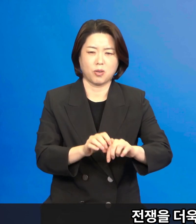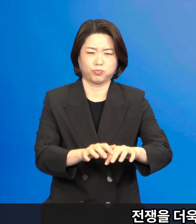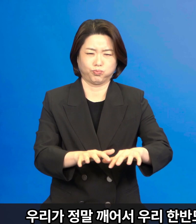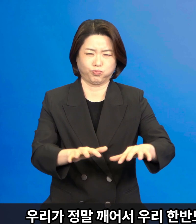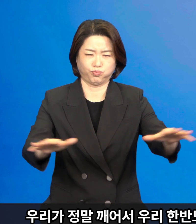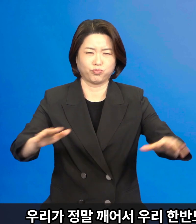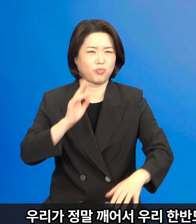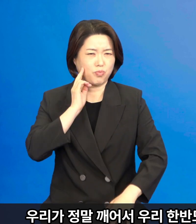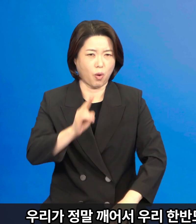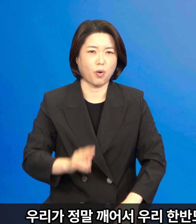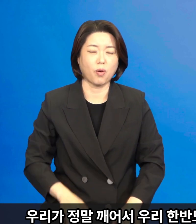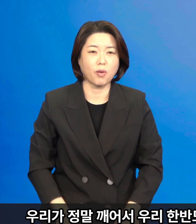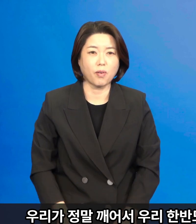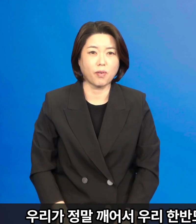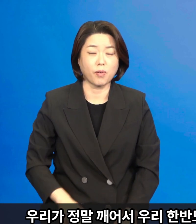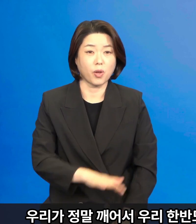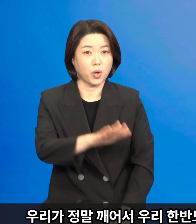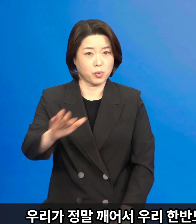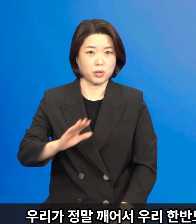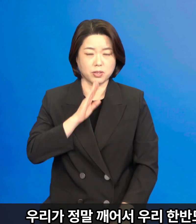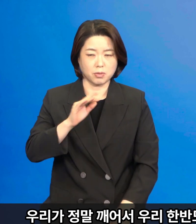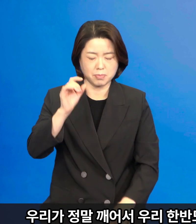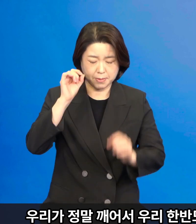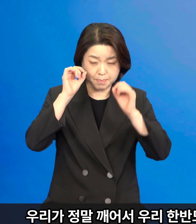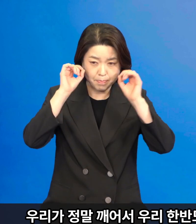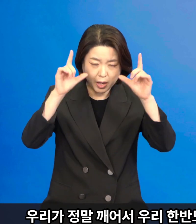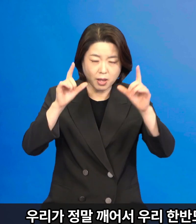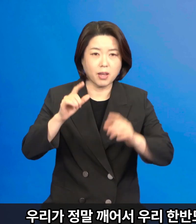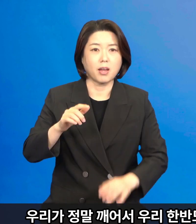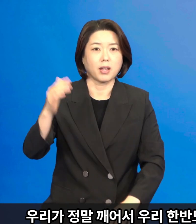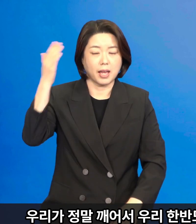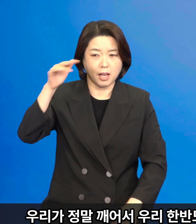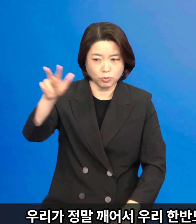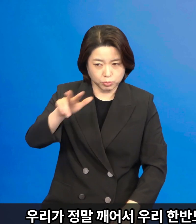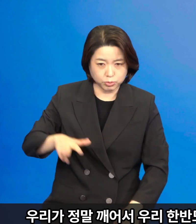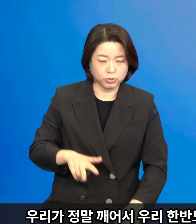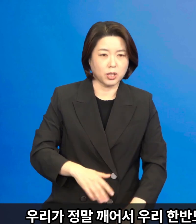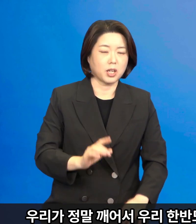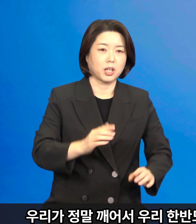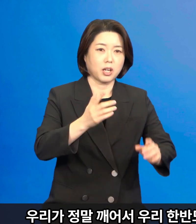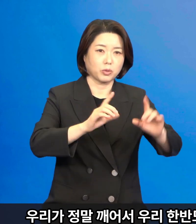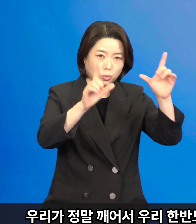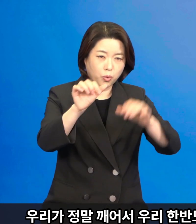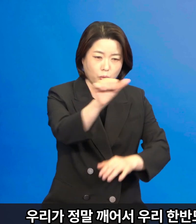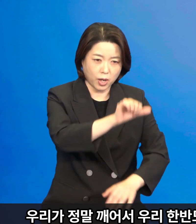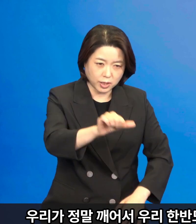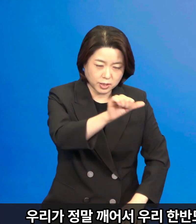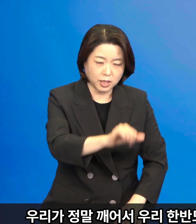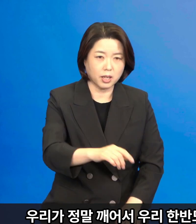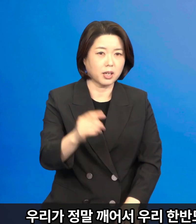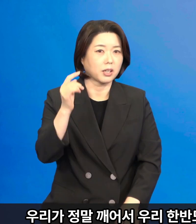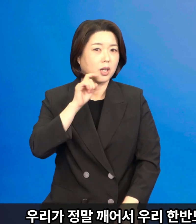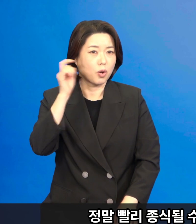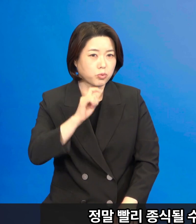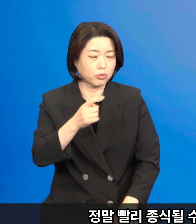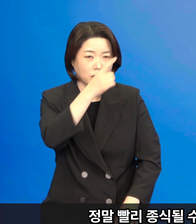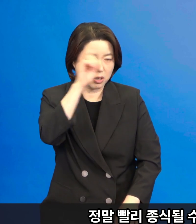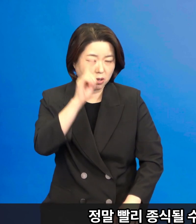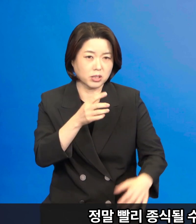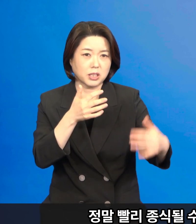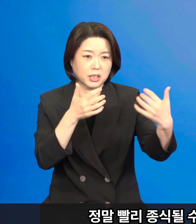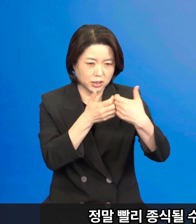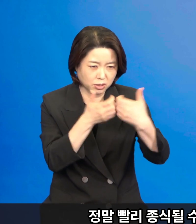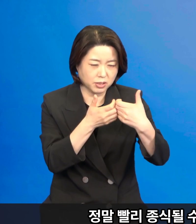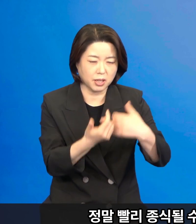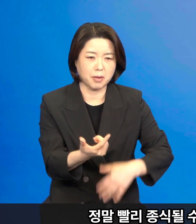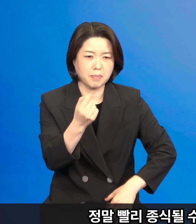시키고 있습니다. 우리가 정말 깨어서 우리 한반도와 동아시아와 우크라이나 러시아 전쟁 정말